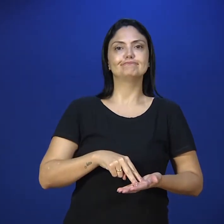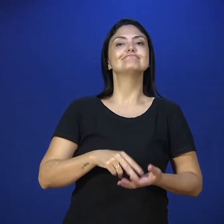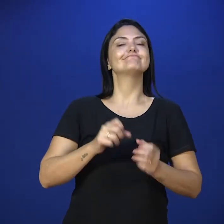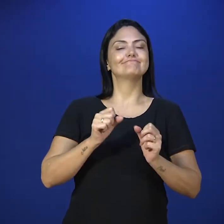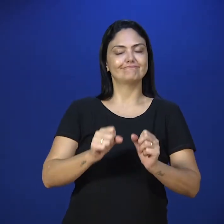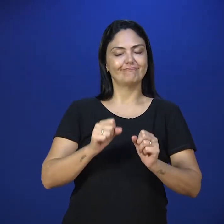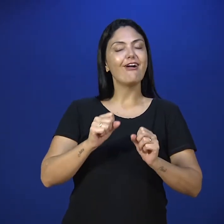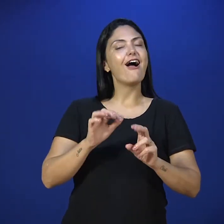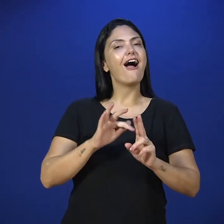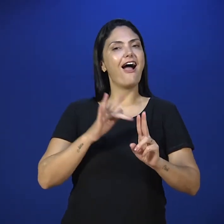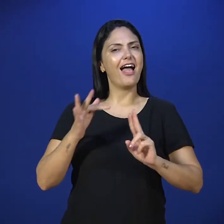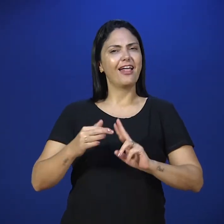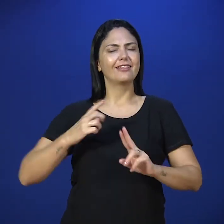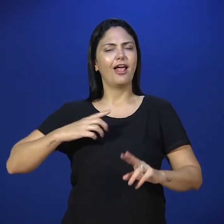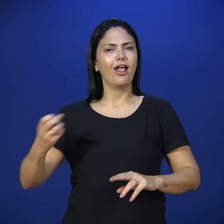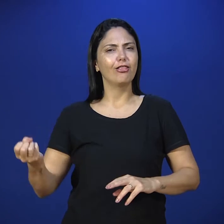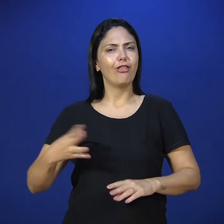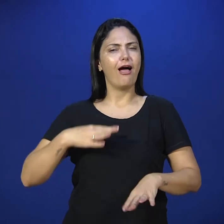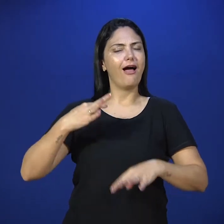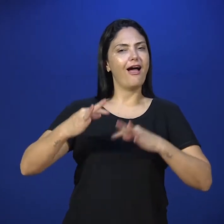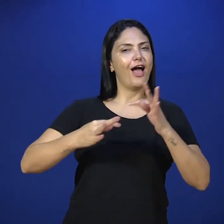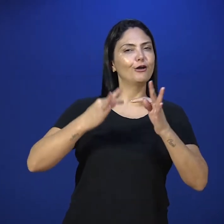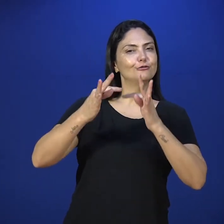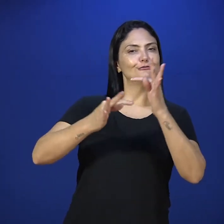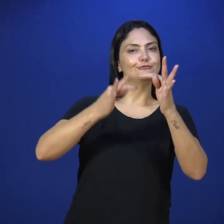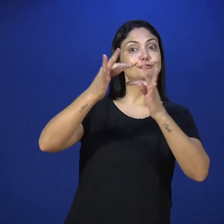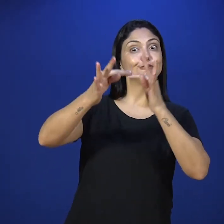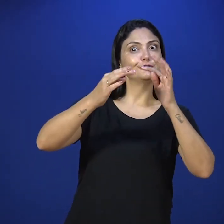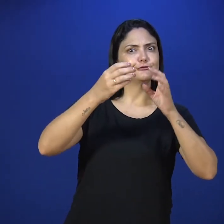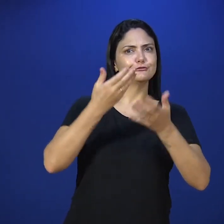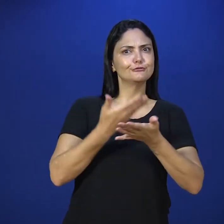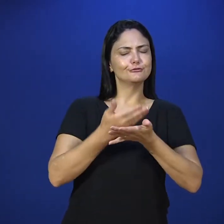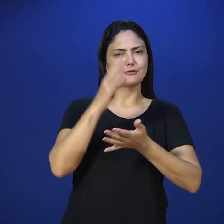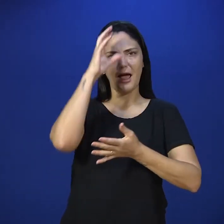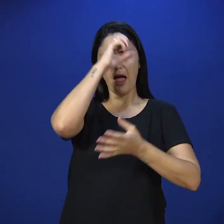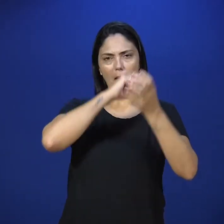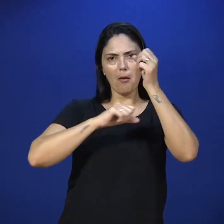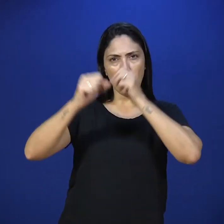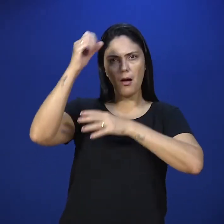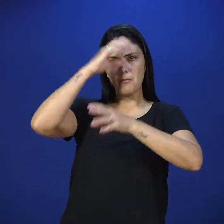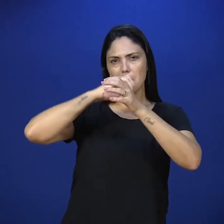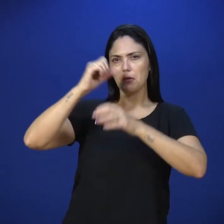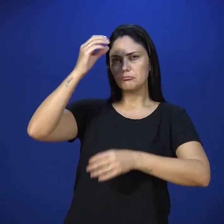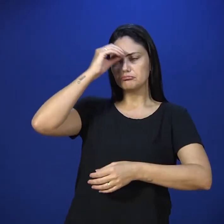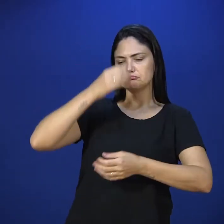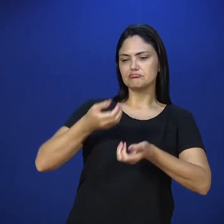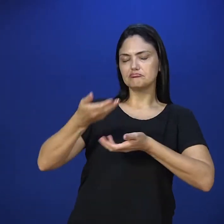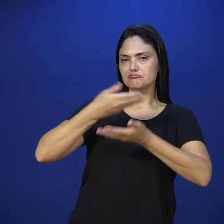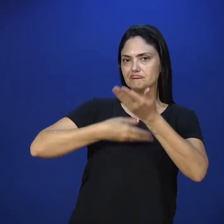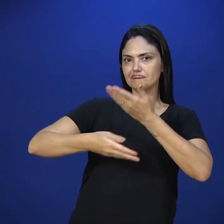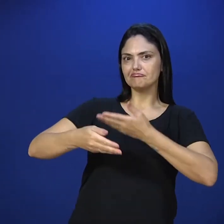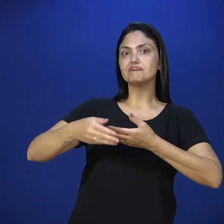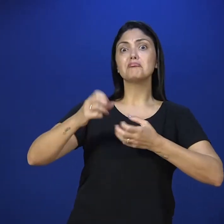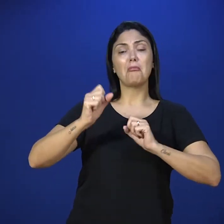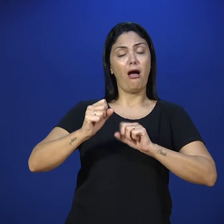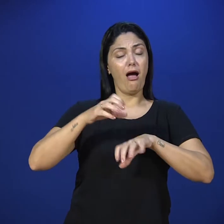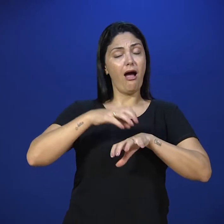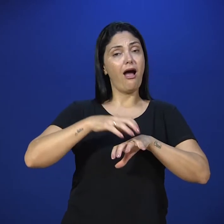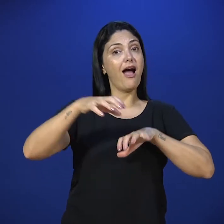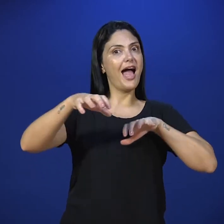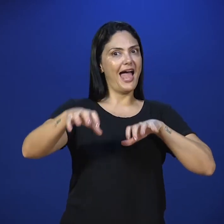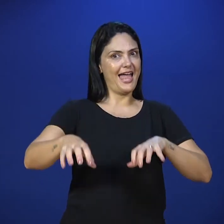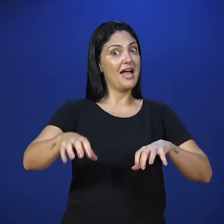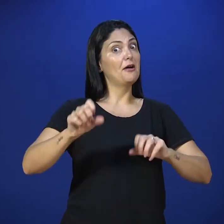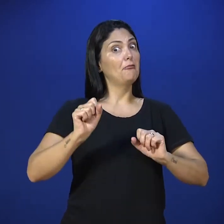FOA-Unifoa ofertar modernas metodologias ativas ou passivas de aprendizagem durante toda a execução da grade matriz